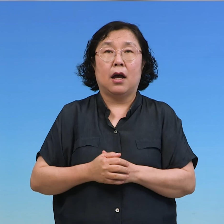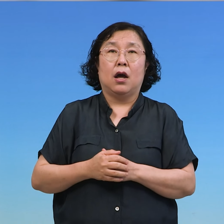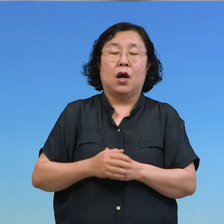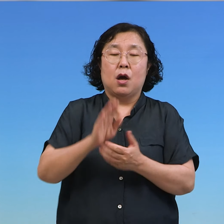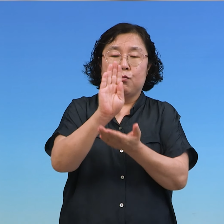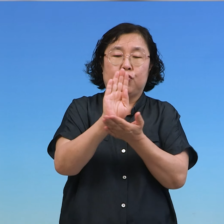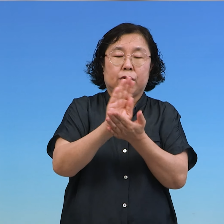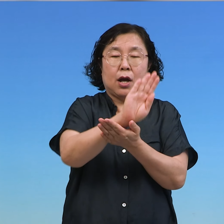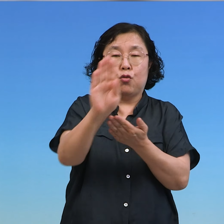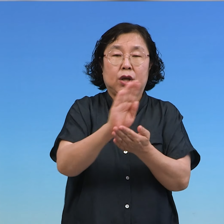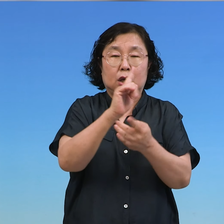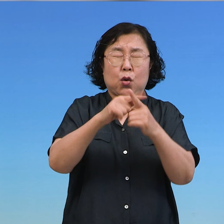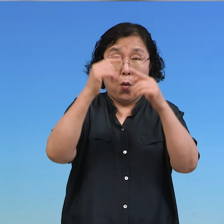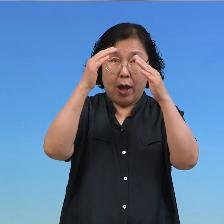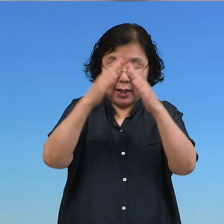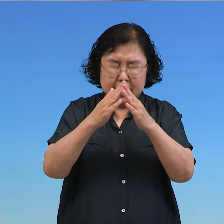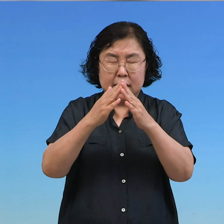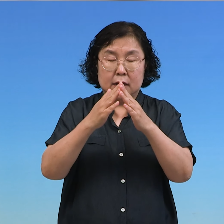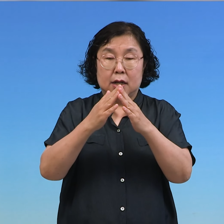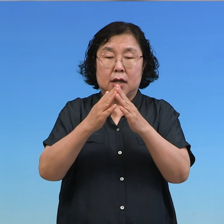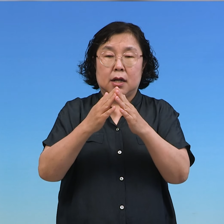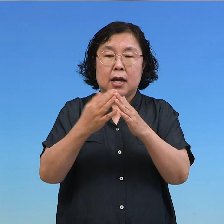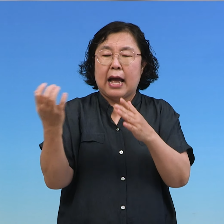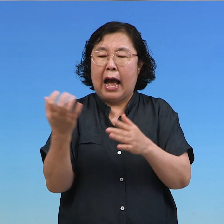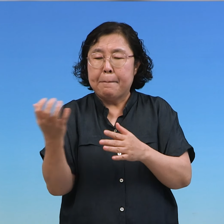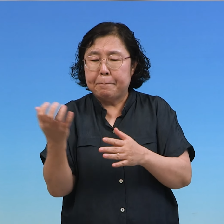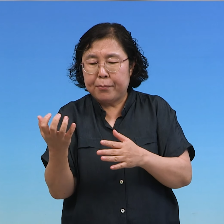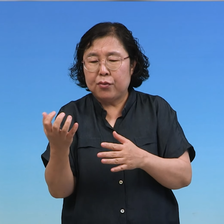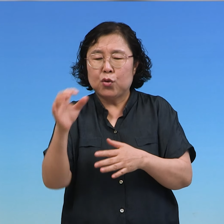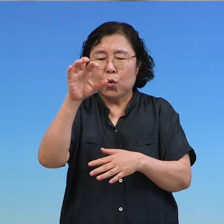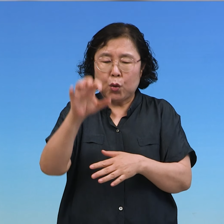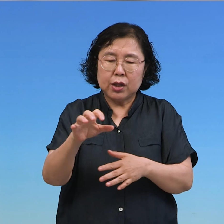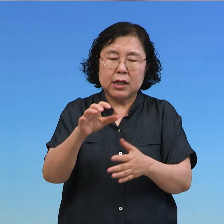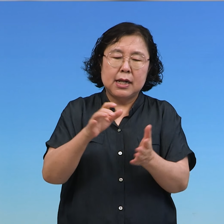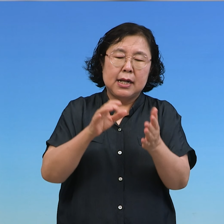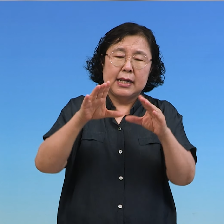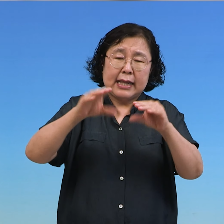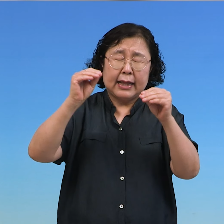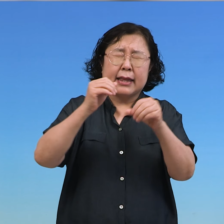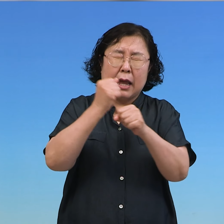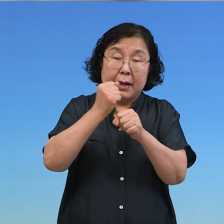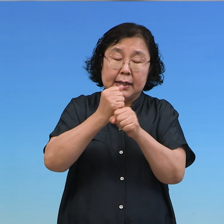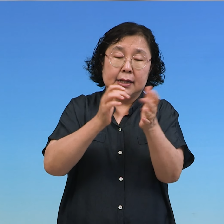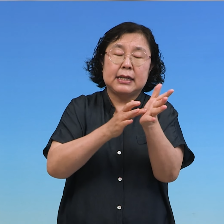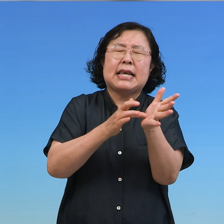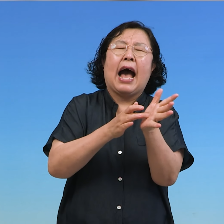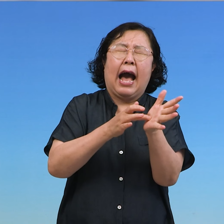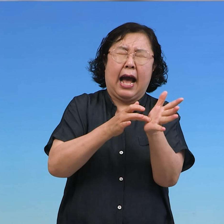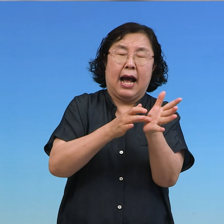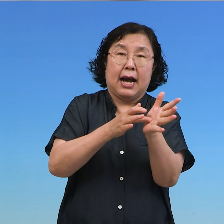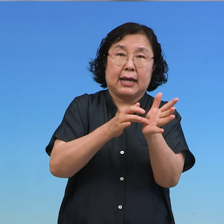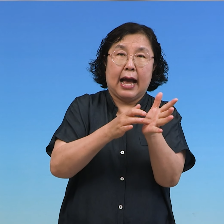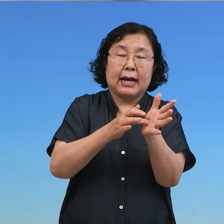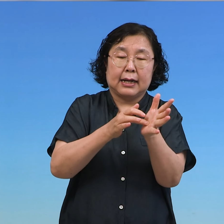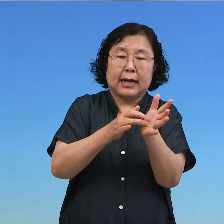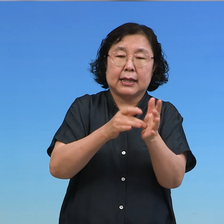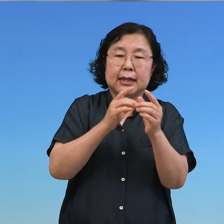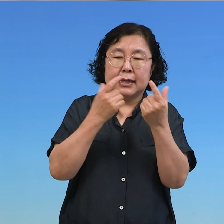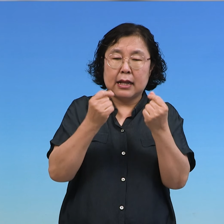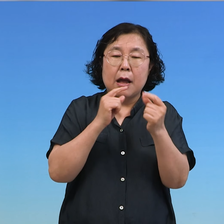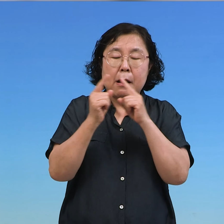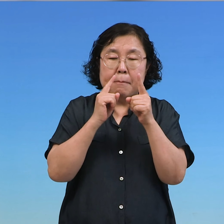후자가 흐르기를 원합니다 하나님 분당 우리 교회는 그렇게 함부로 말하는 사람들 때문에 그 비수를 꽂는 이런 일이